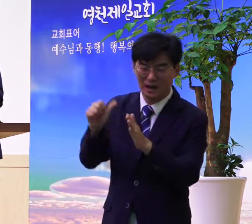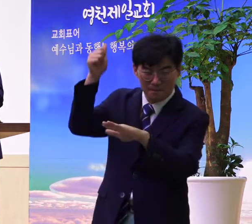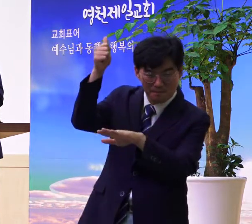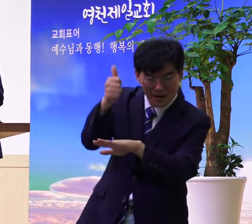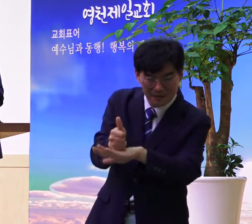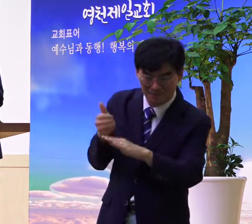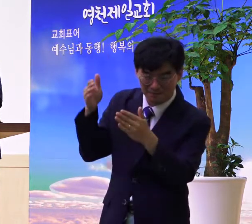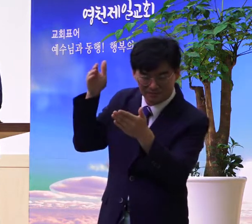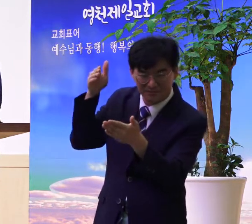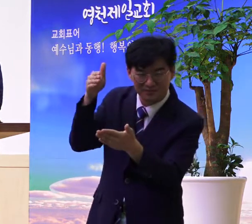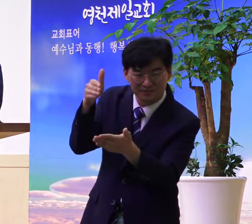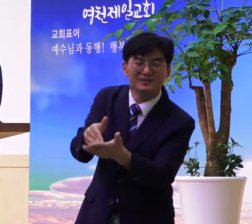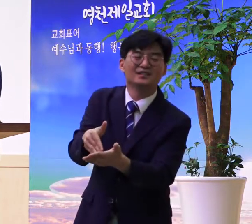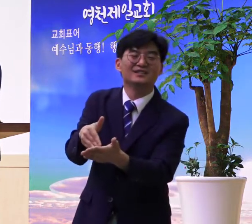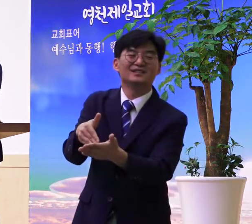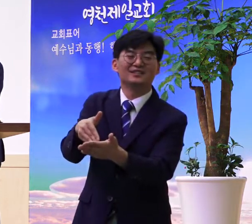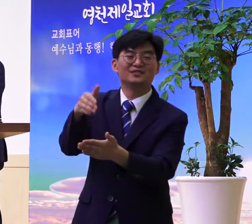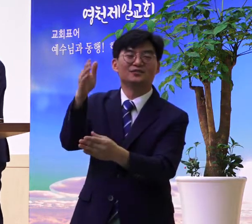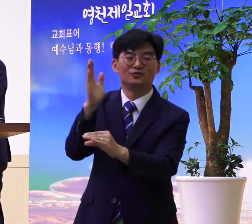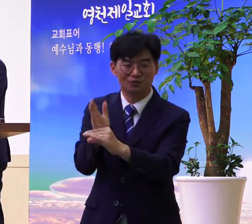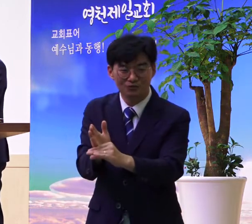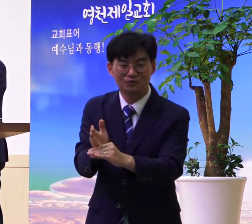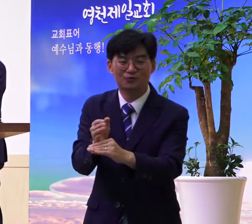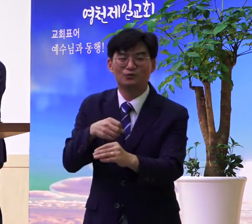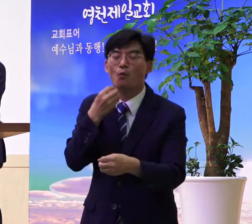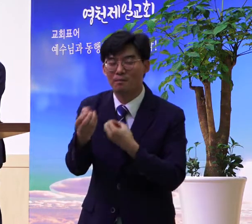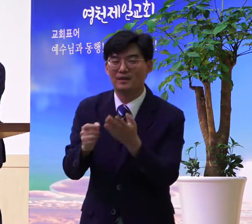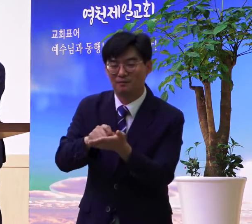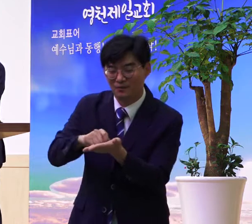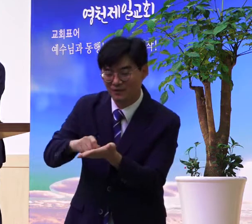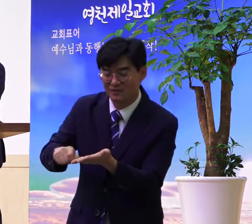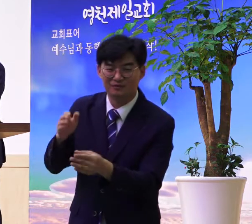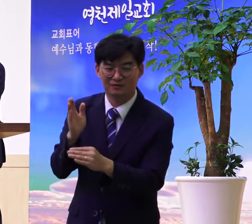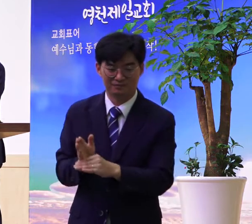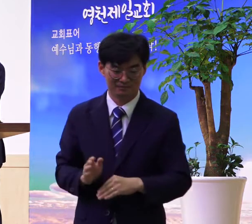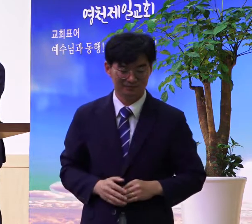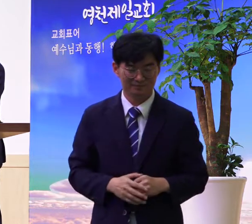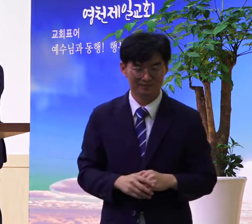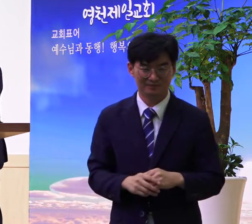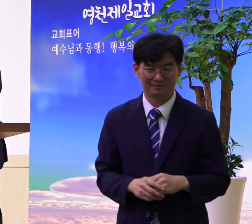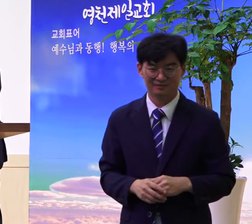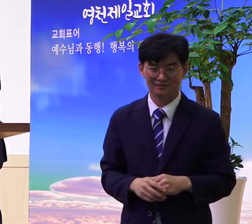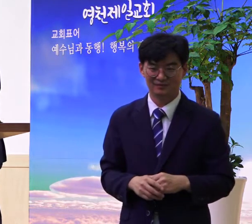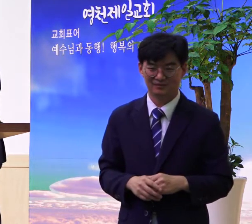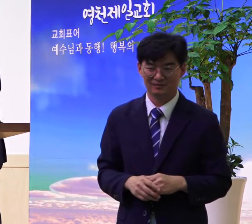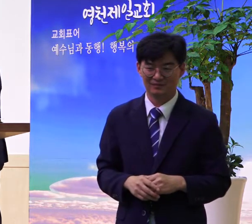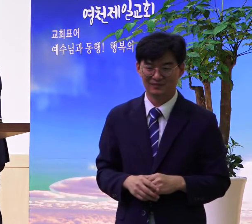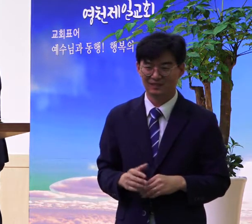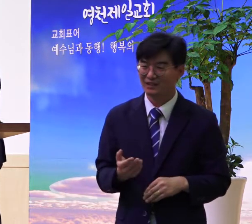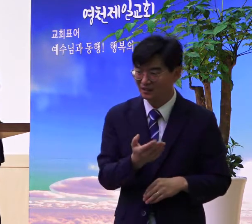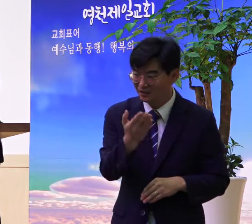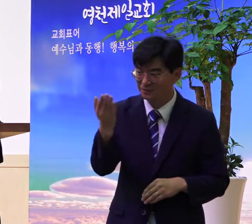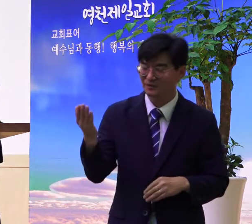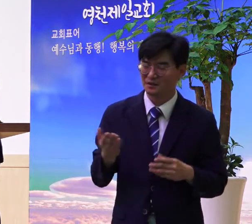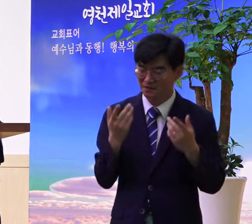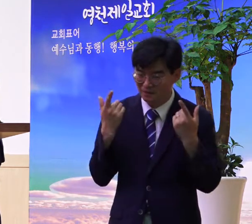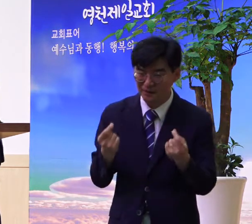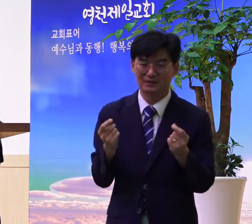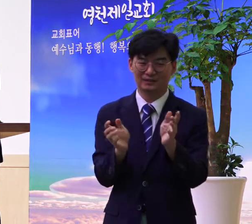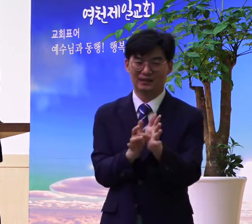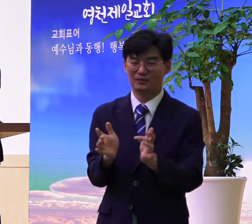최종 종착지까지 걸어왔던 것입니다. 여러분도